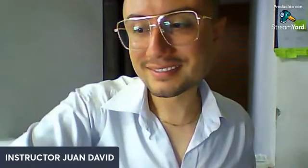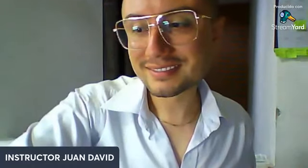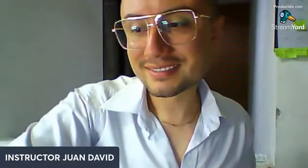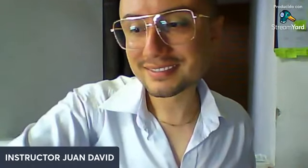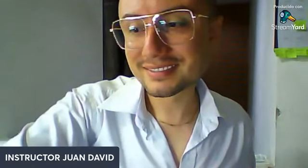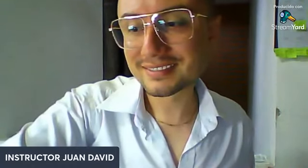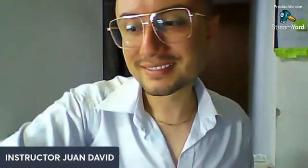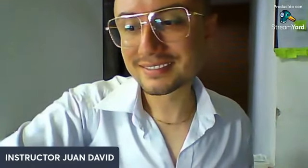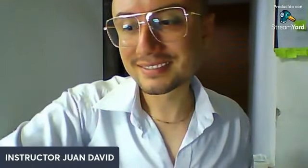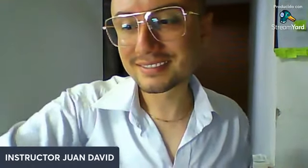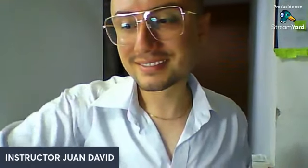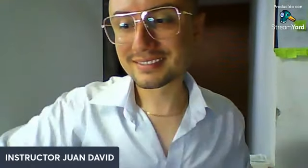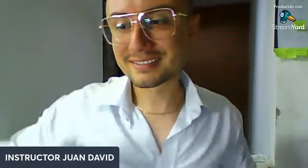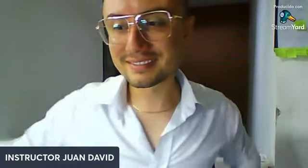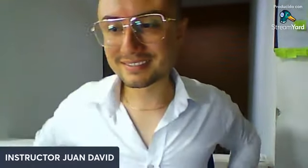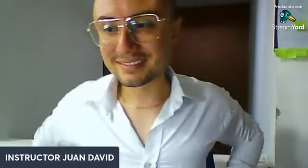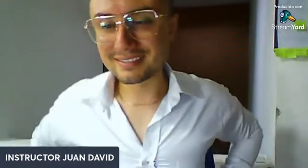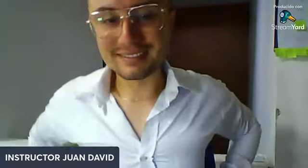¿Qué dudas tienen? Cuéntenme.